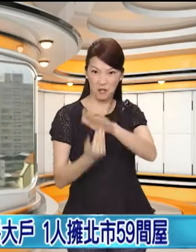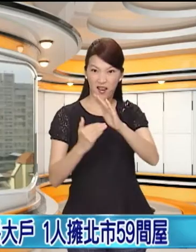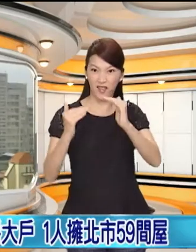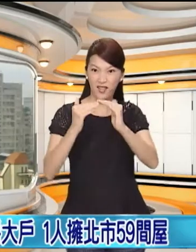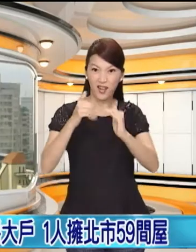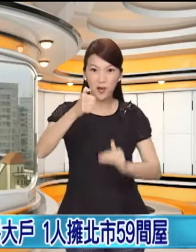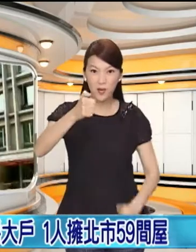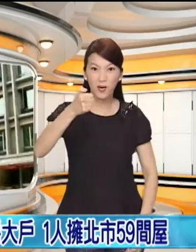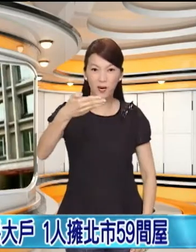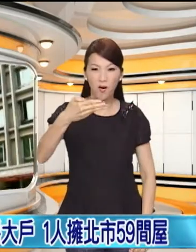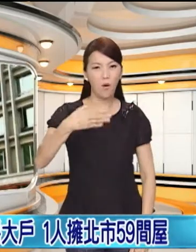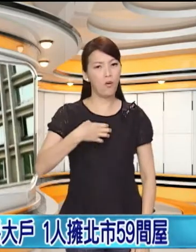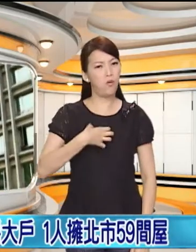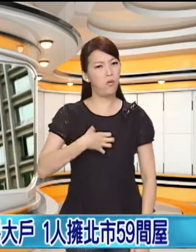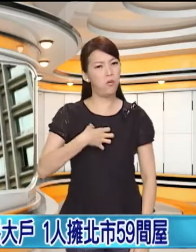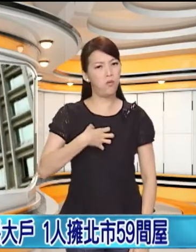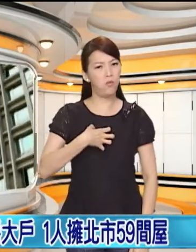的高达59间。